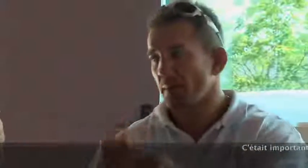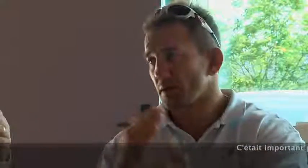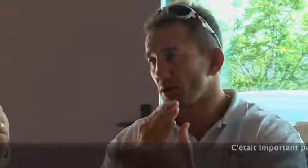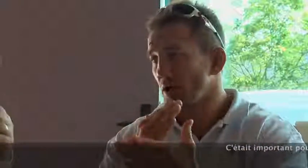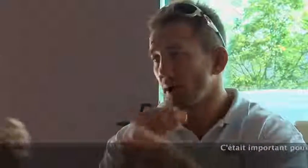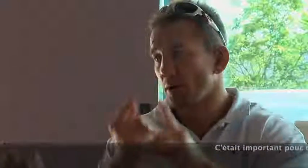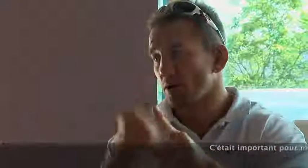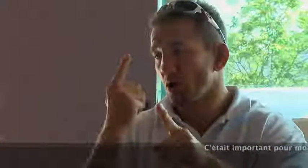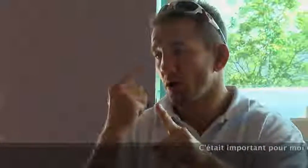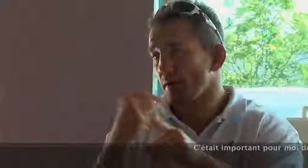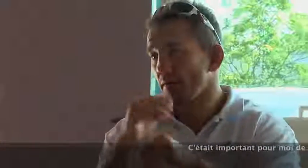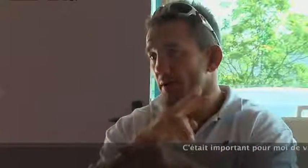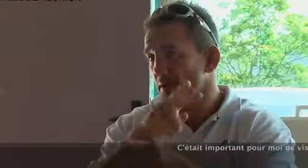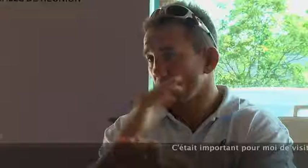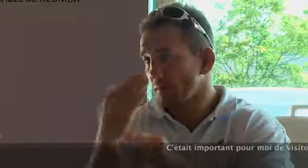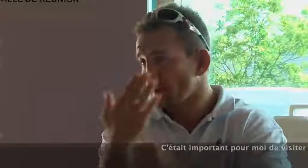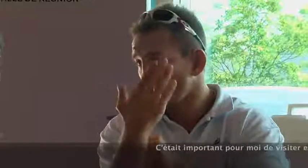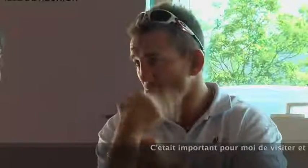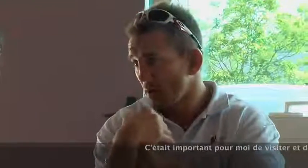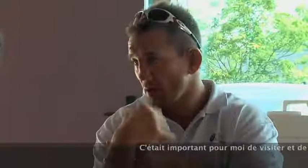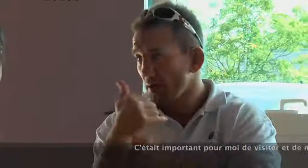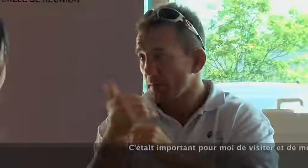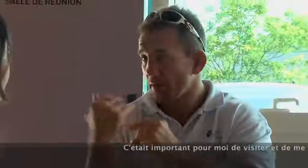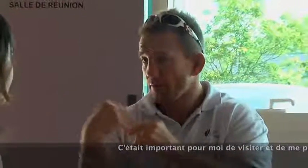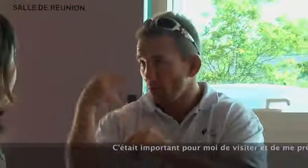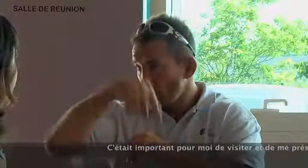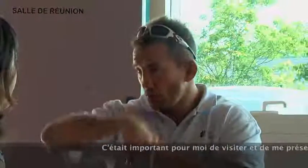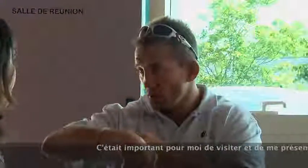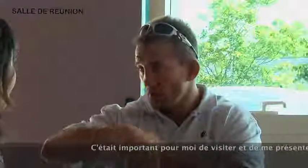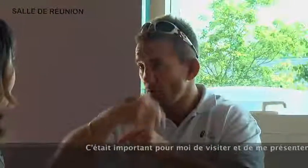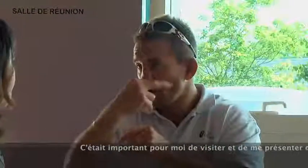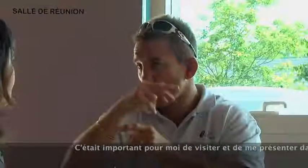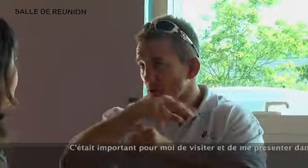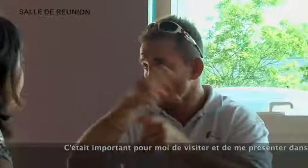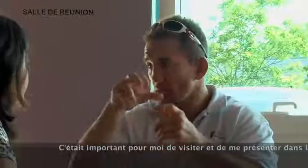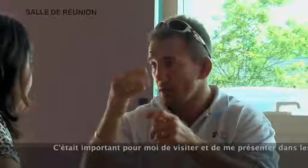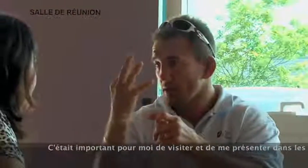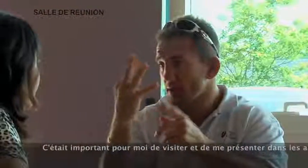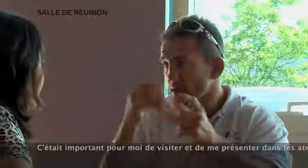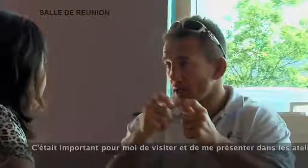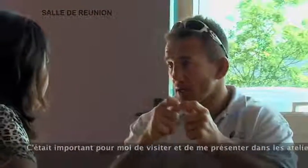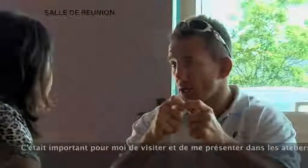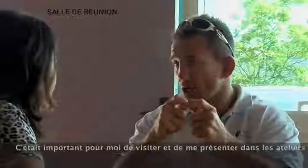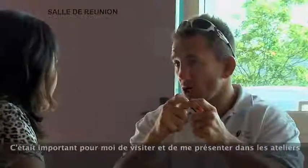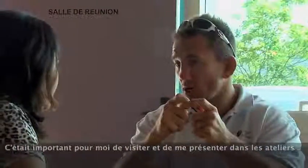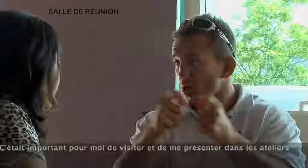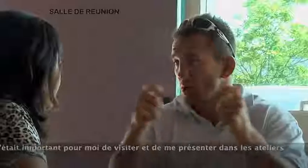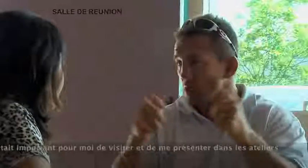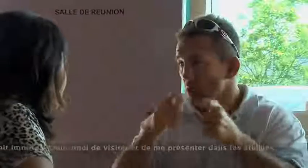Ok, important, il était présenté. Bienvenue, on t'a pris 4 ateliers. Est-ce qu'on